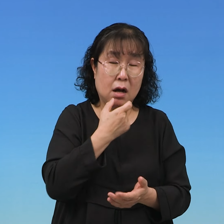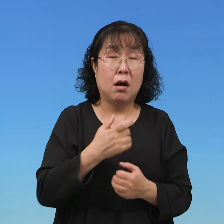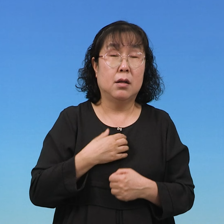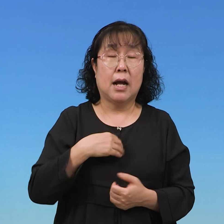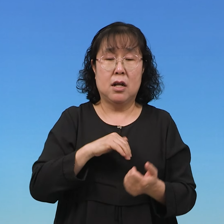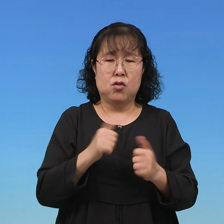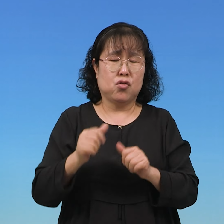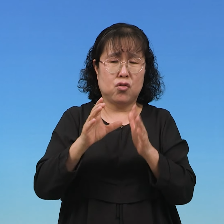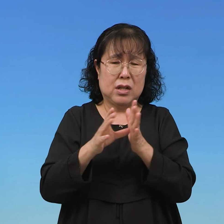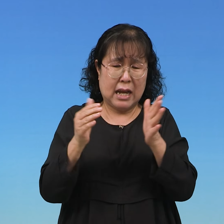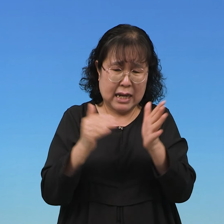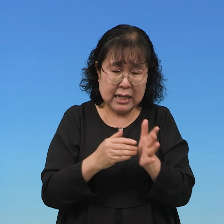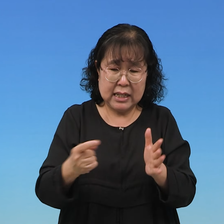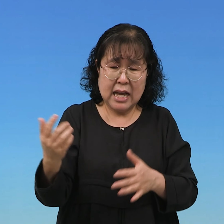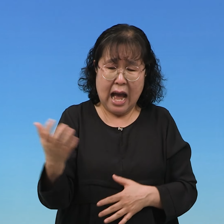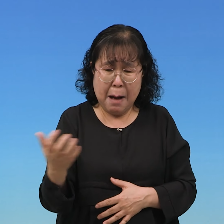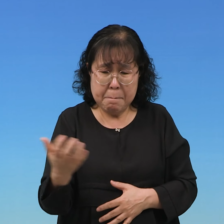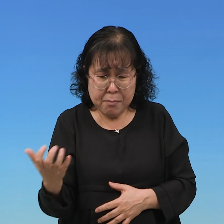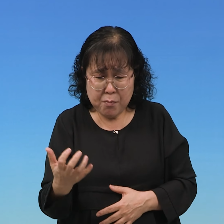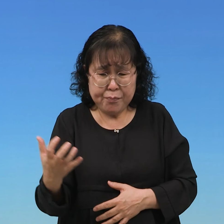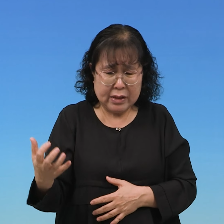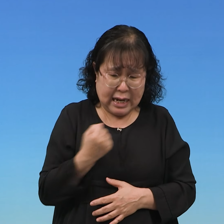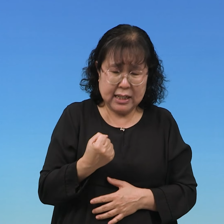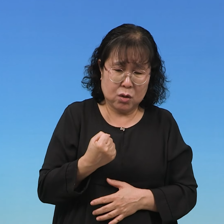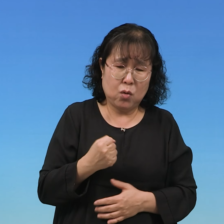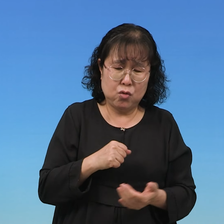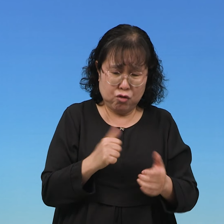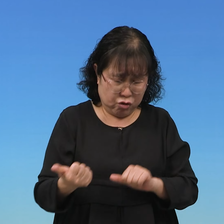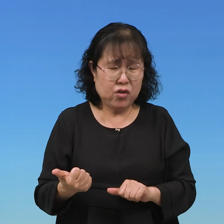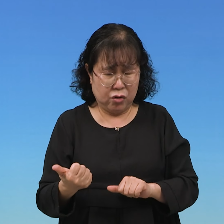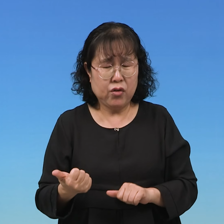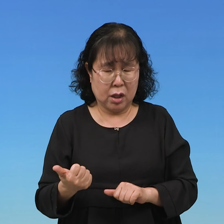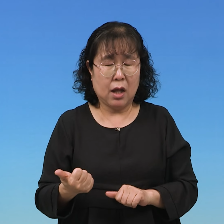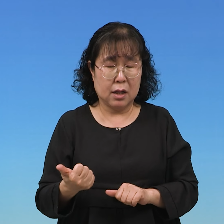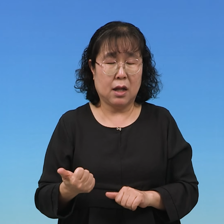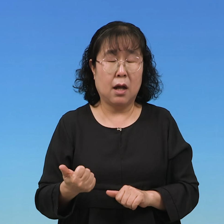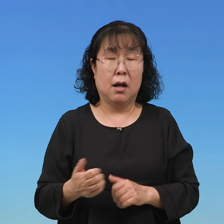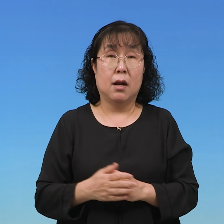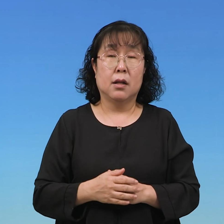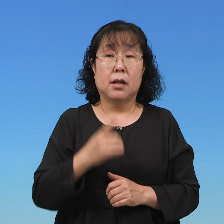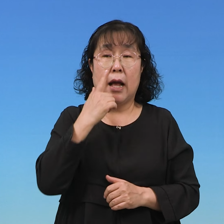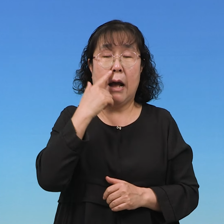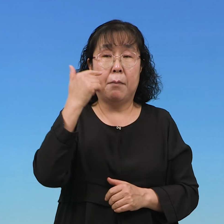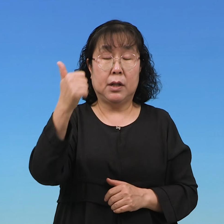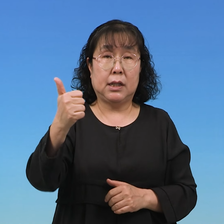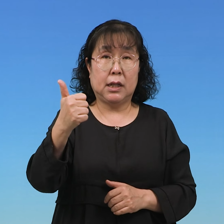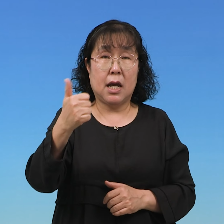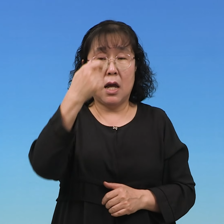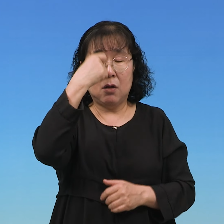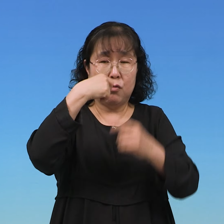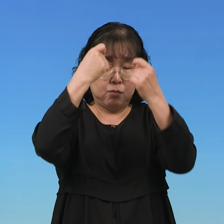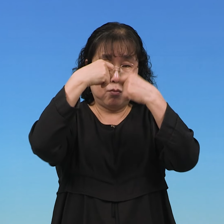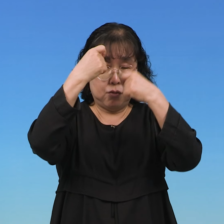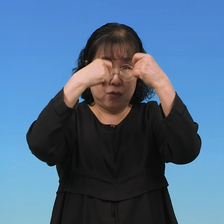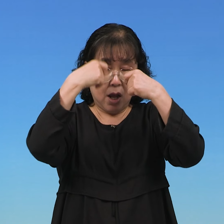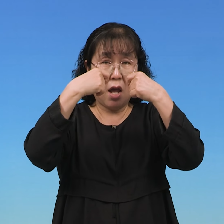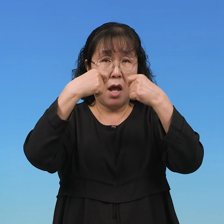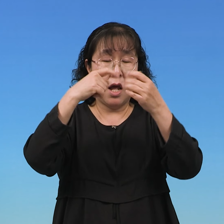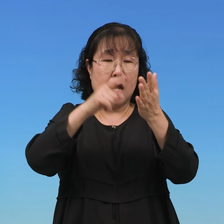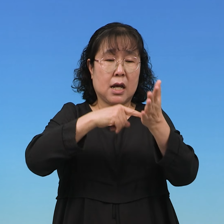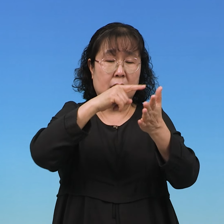나 죽을 때까지 이 아픔을 가지고 나 이 슬픔을 가지고 나 가기를 원한다. 이 아버지의 눈물의